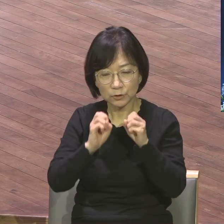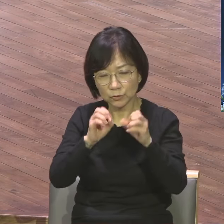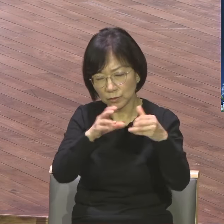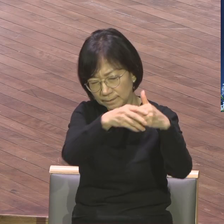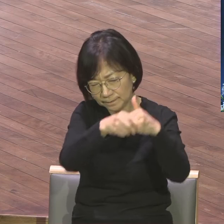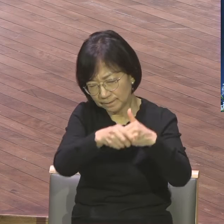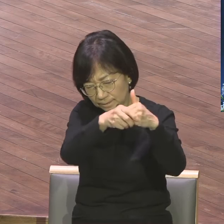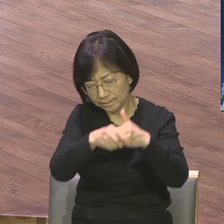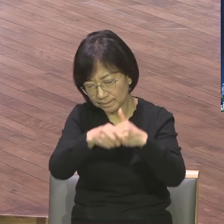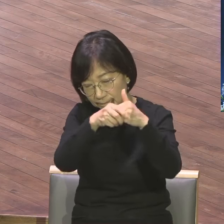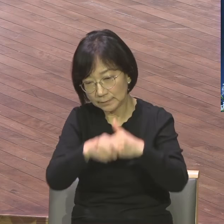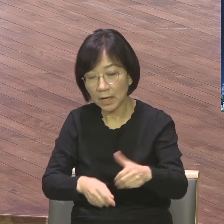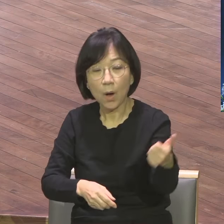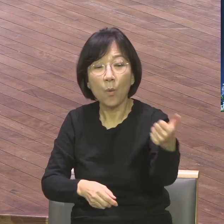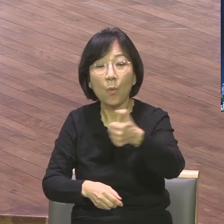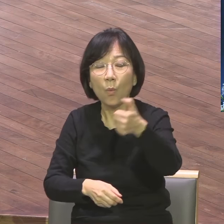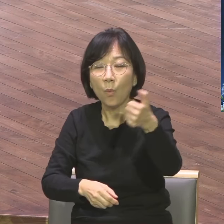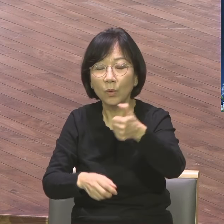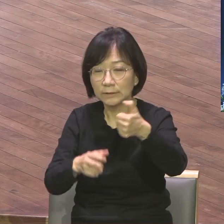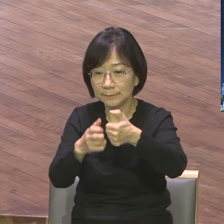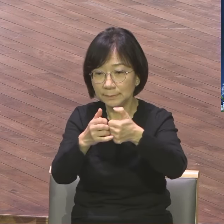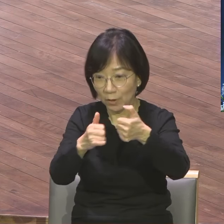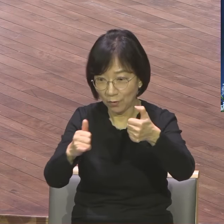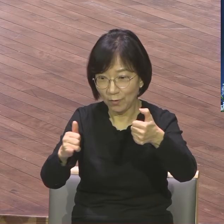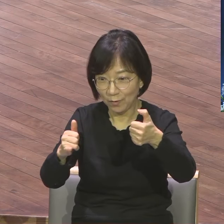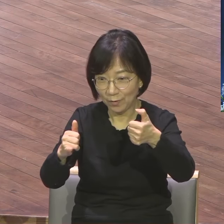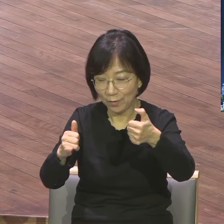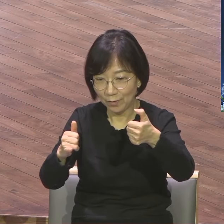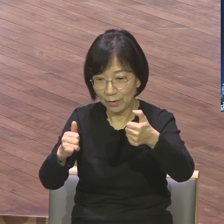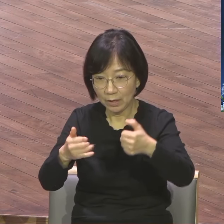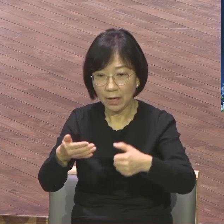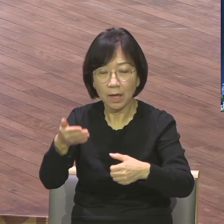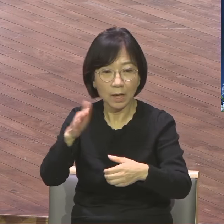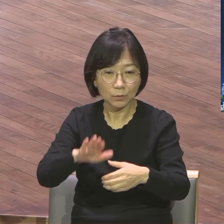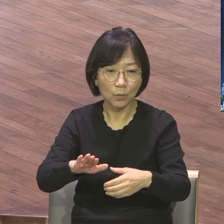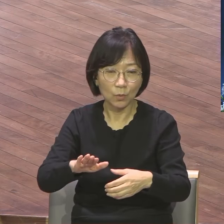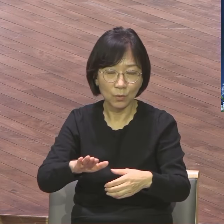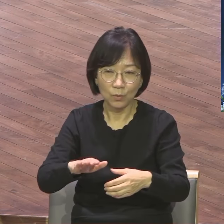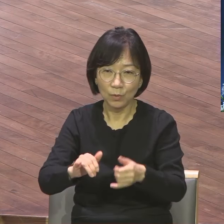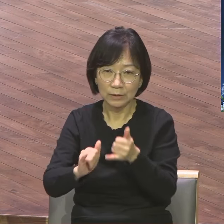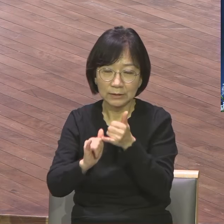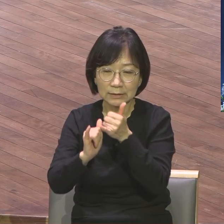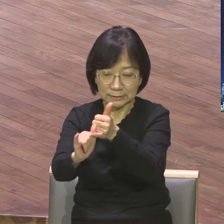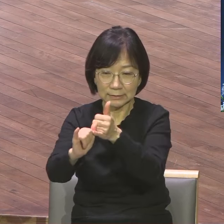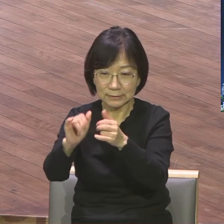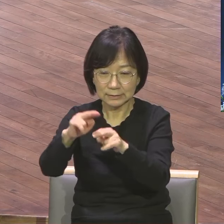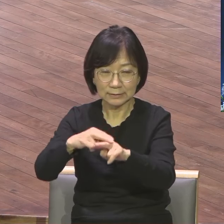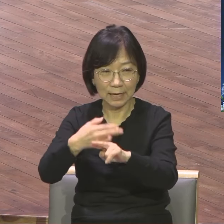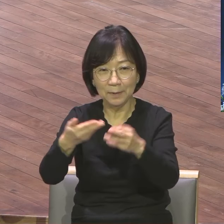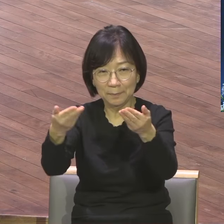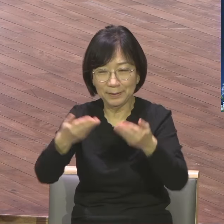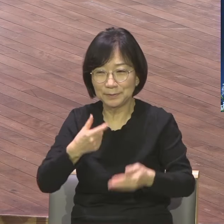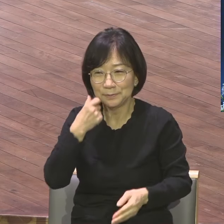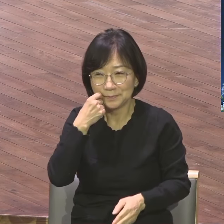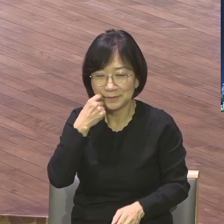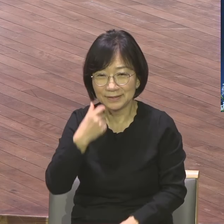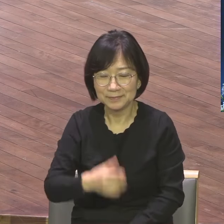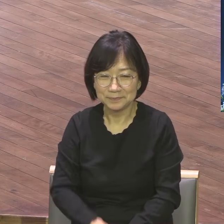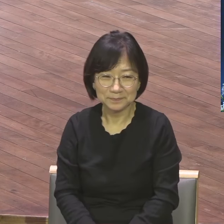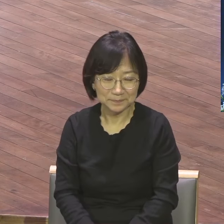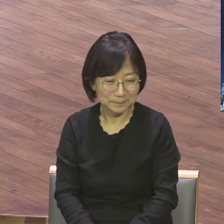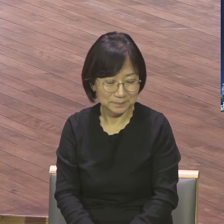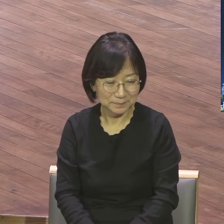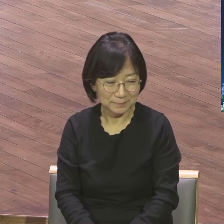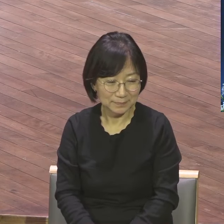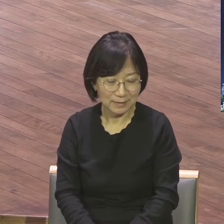왜 우리는 안 됩니까? 교사가 380명이라. 교사 한 사람이 3, 4, 5, 6월 때까지 한 명만 전도해